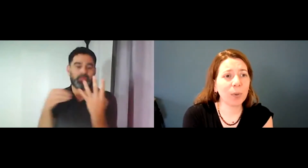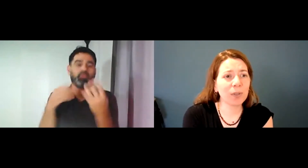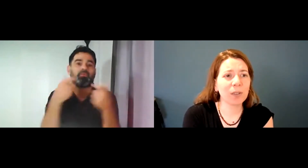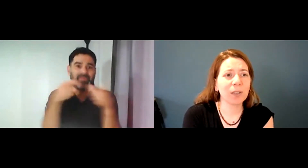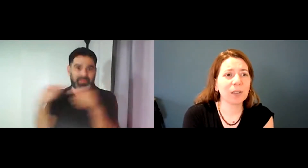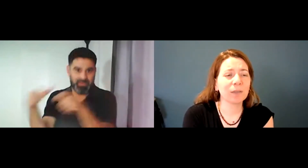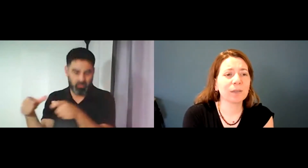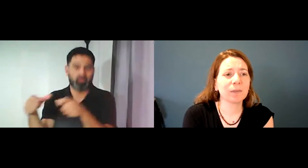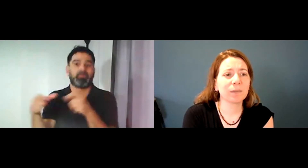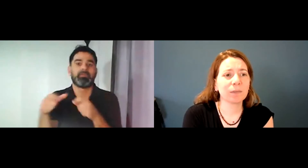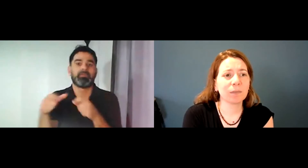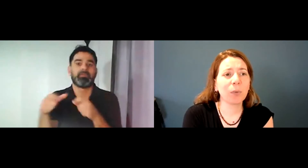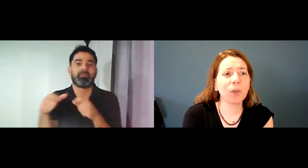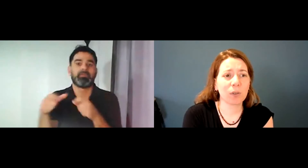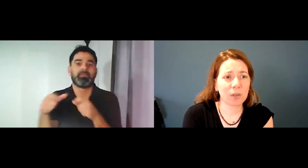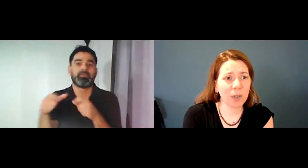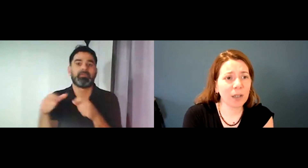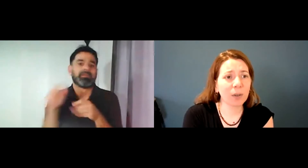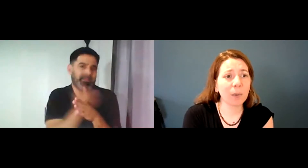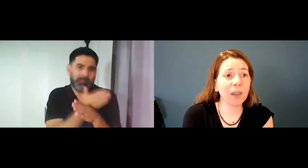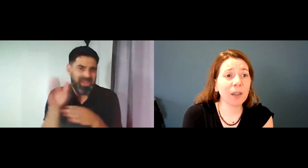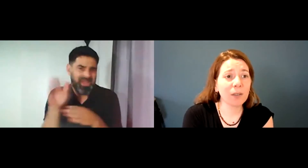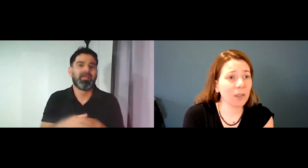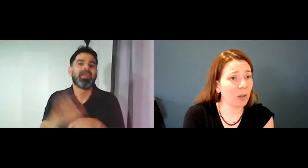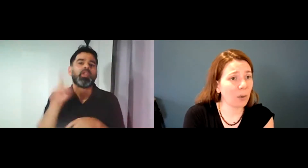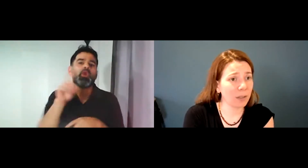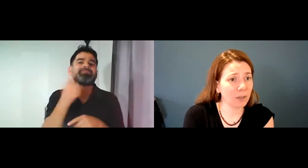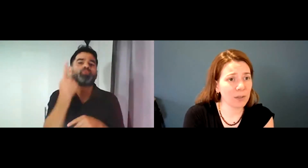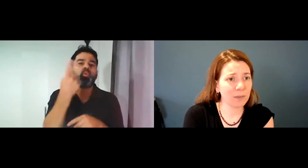grupos pudo construir estos videos de los cuentos.